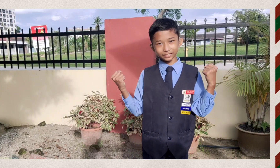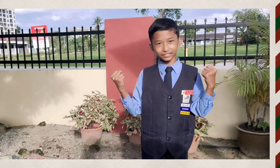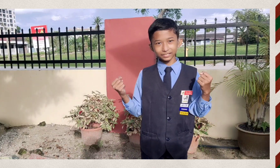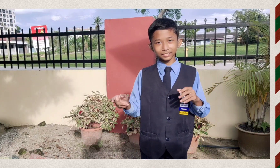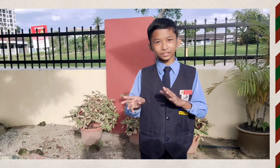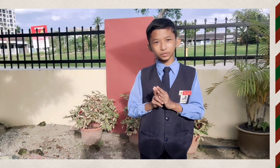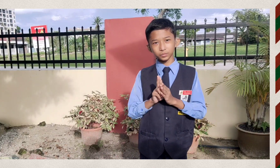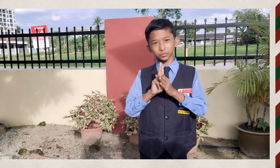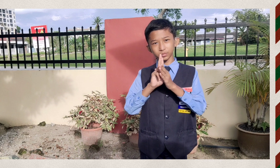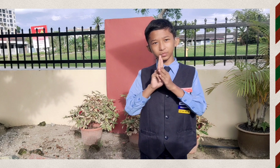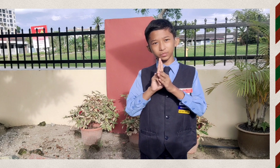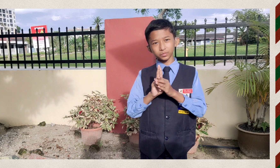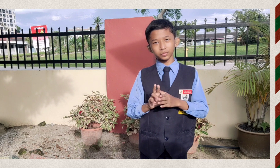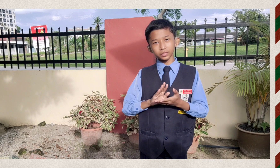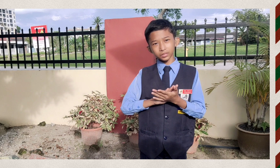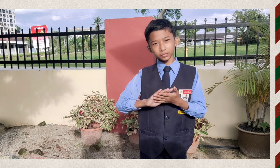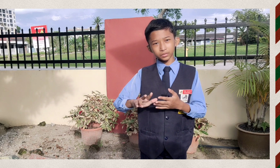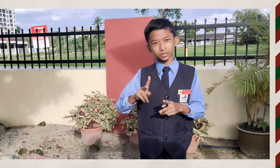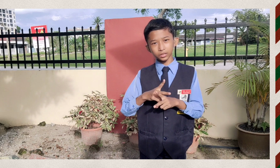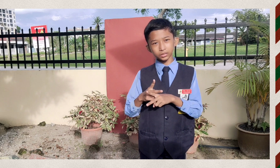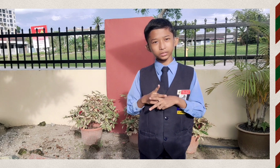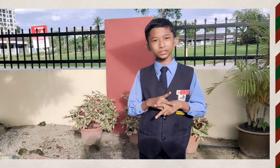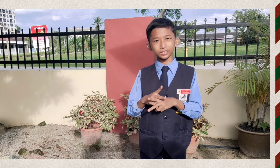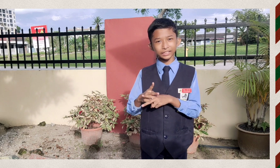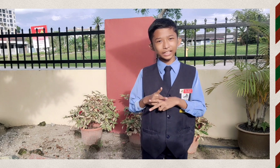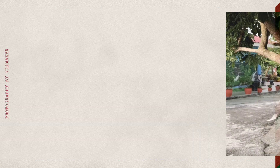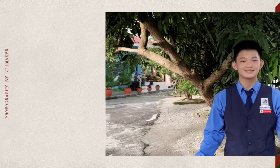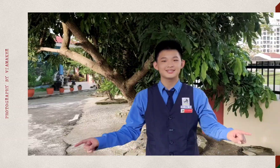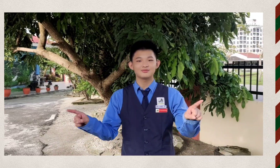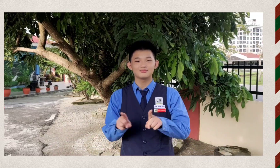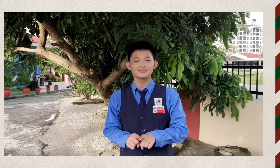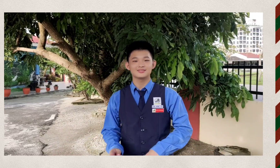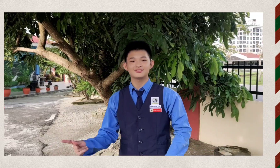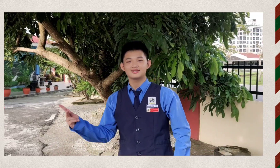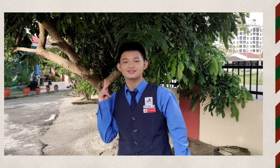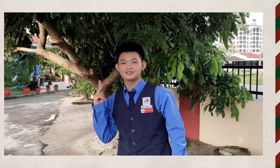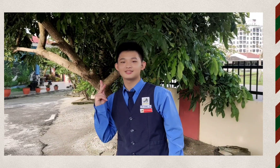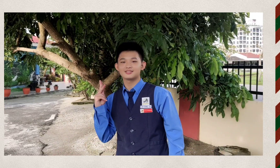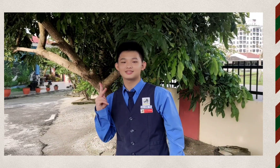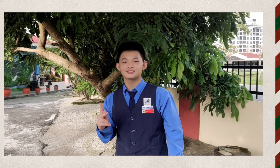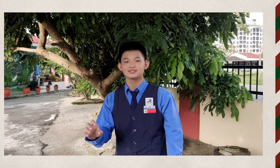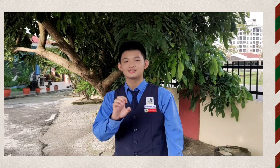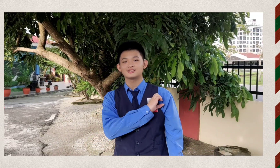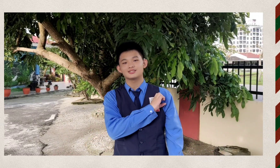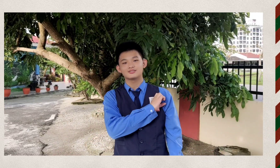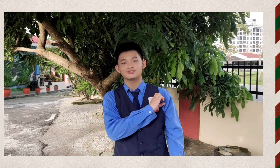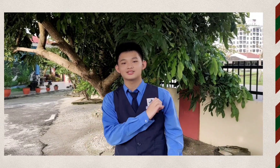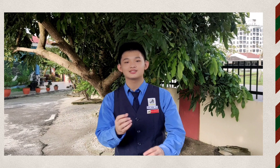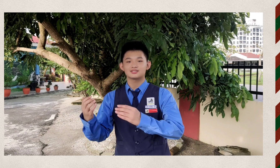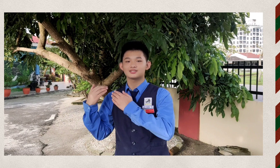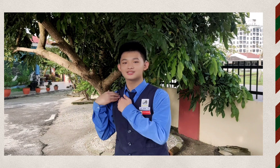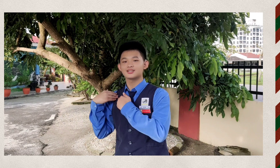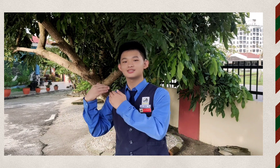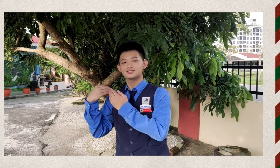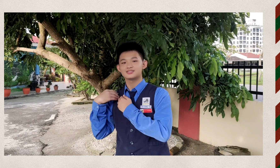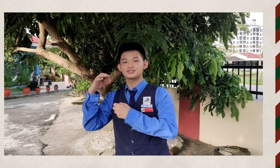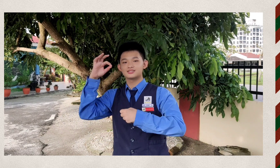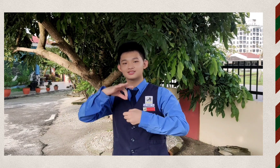Kesehatan diutama, kebersihan dijaga, sama perkasa etika, integriti